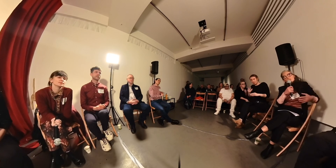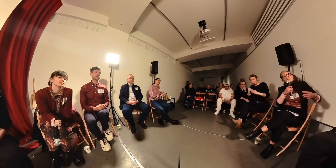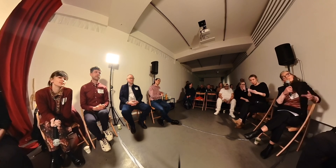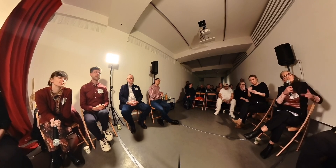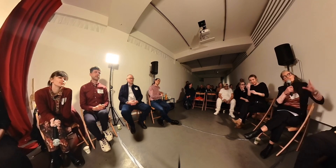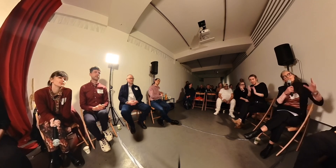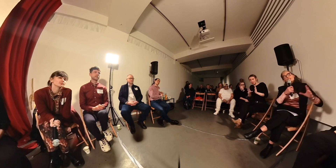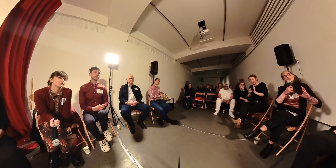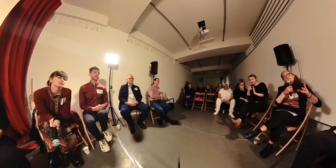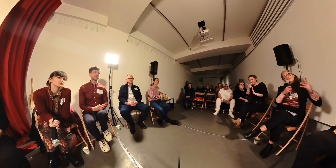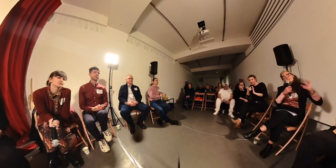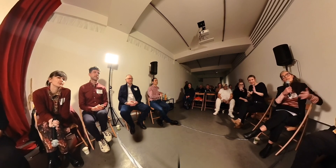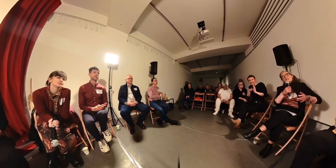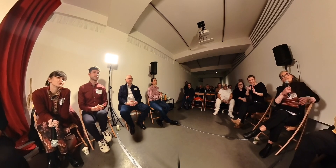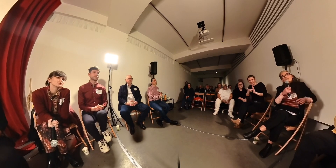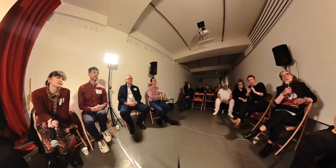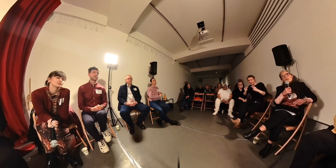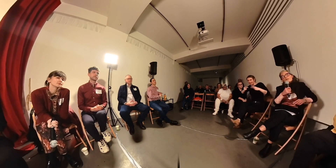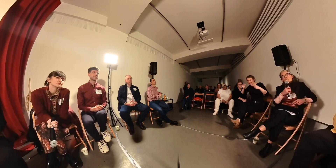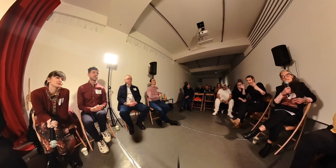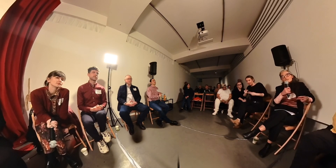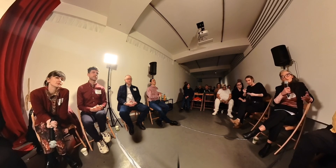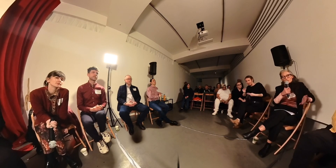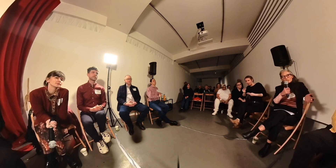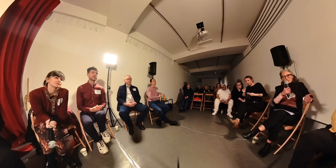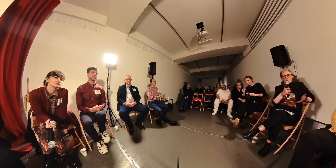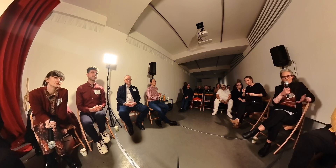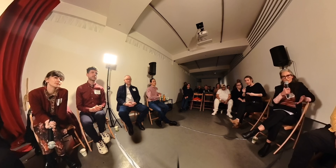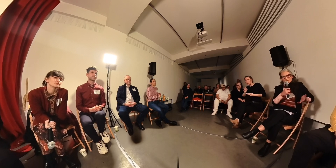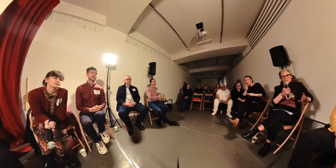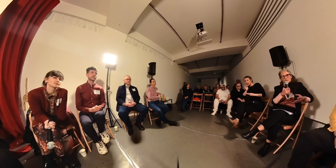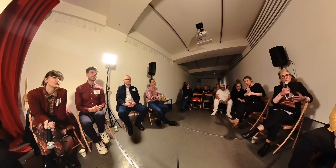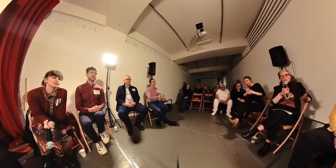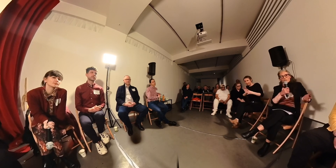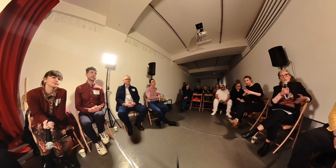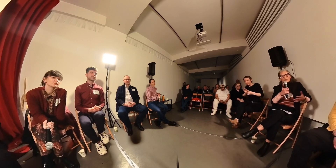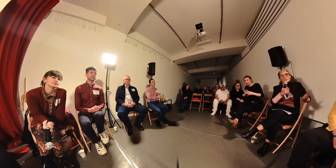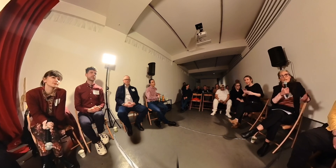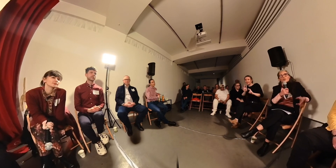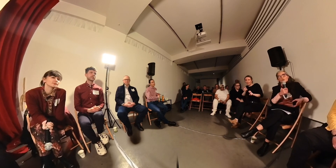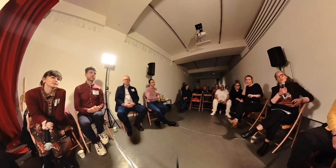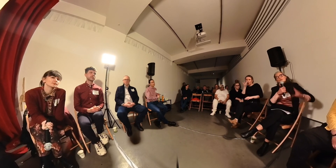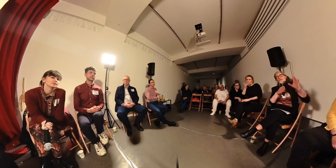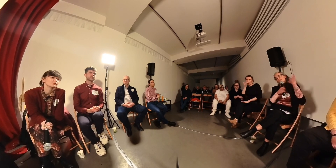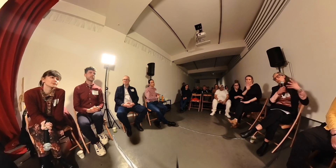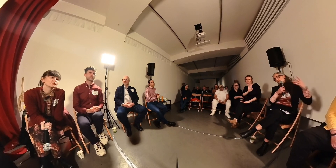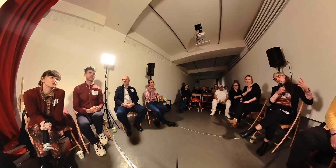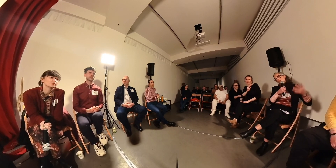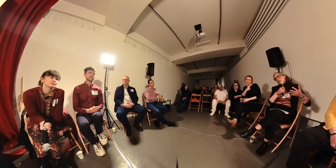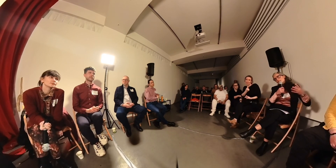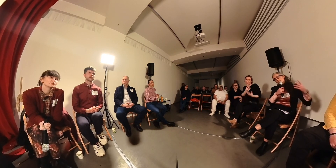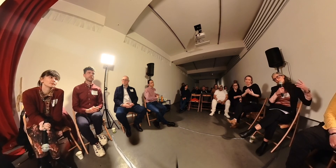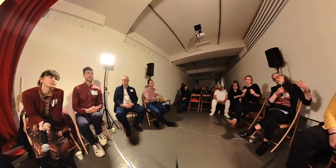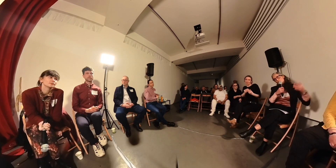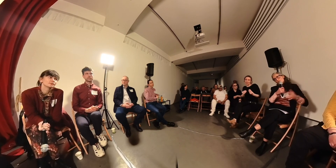jakože mi to přišlo vlastně hodně jakoby navázaný právě na ten romský hlas. Krom jiného, že vlastně tu